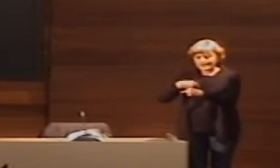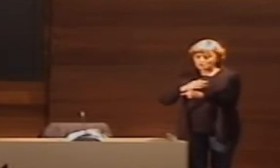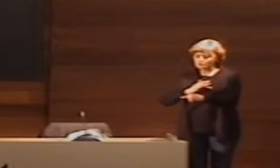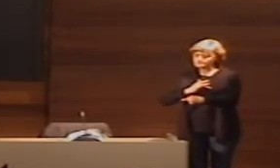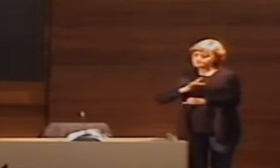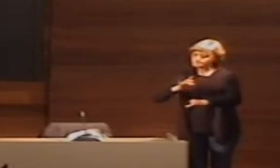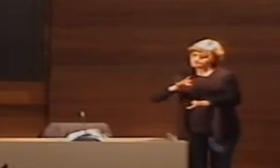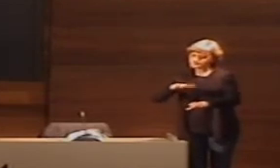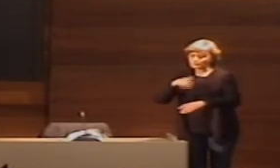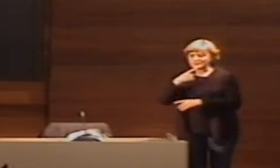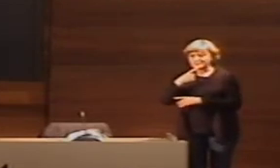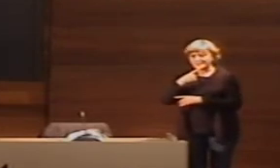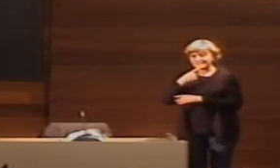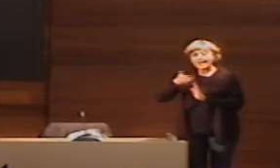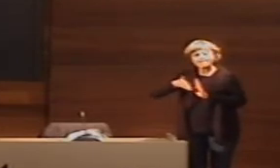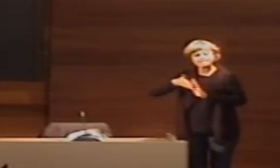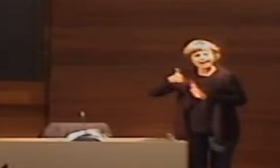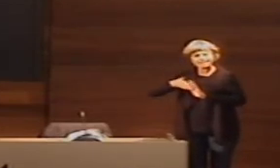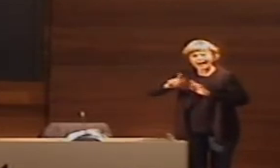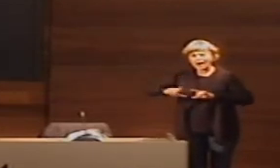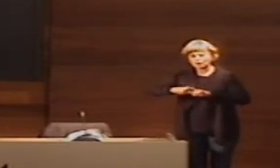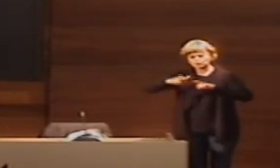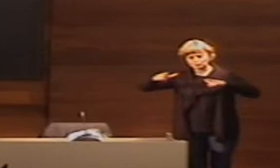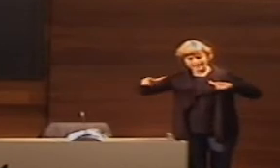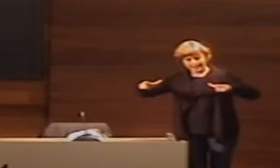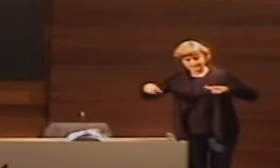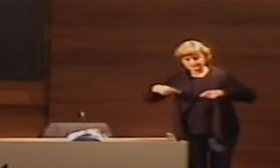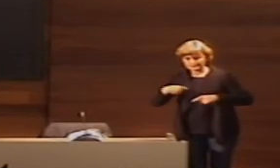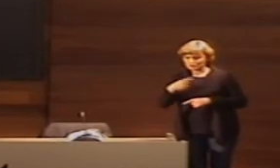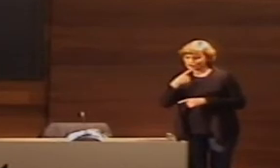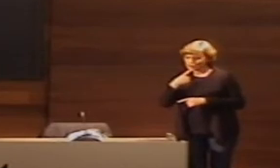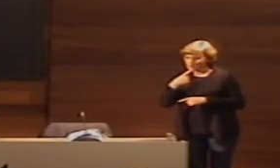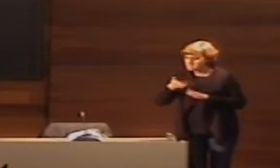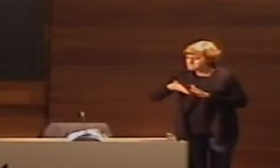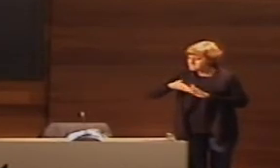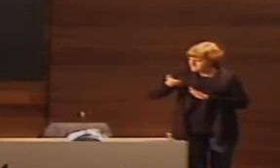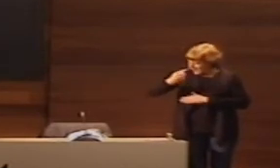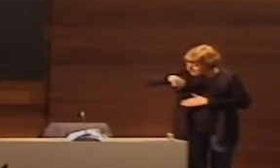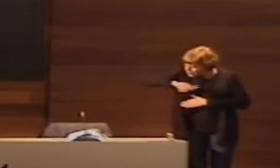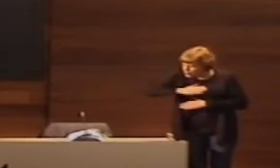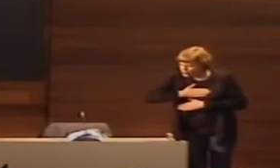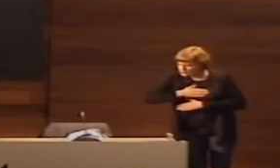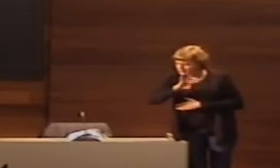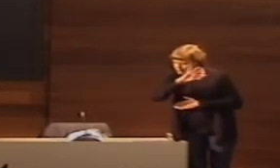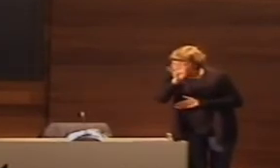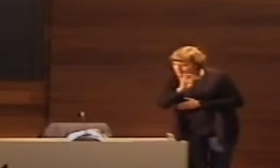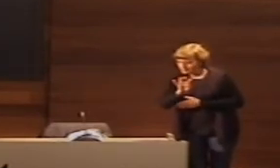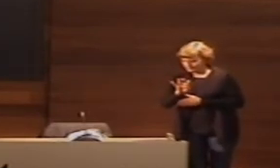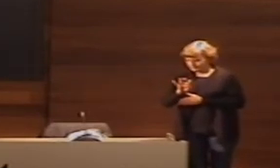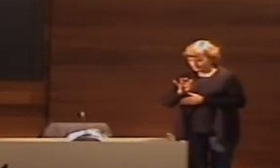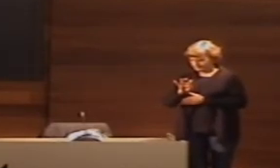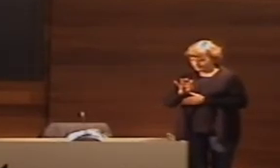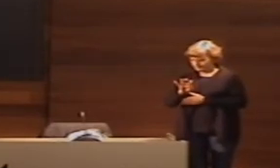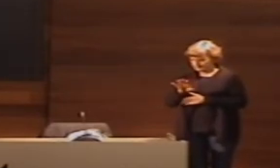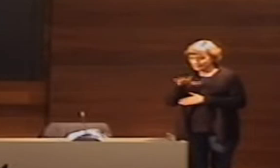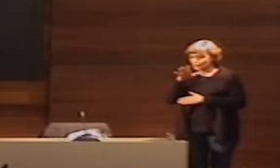el corazón. Porque es muy fácil incluirse en el vamos. Y con la intervención que han hecho